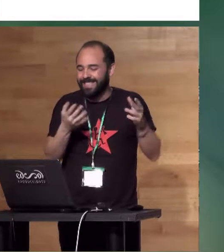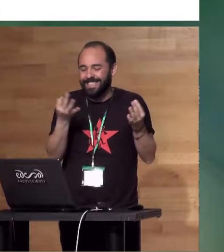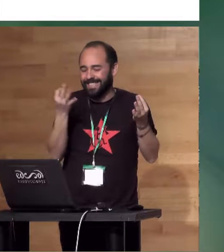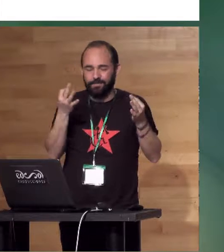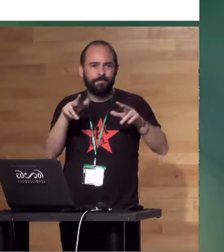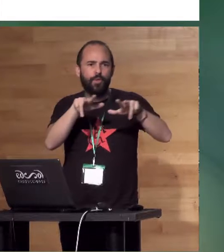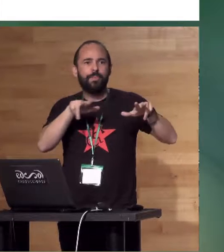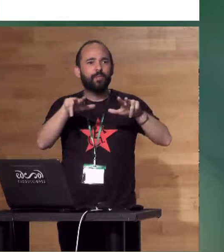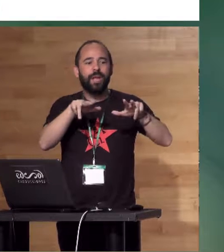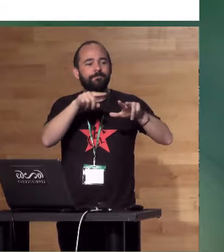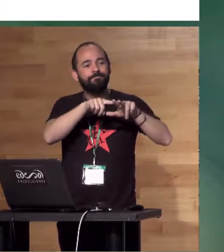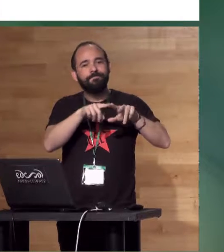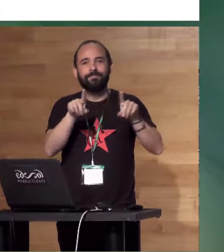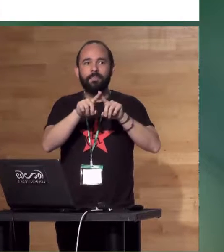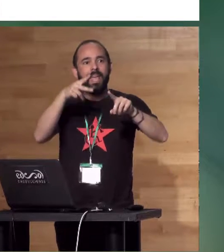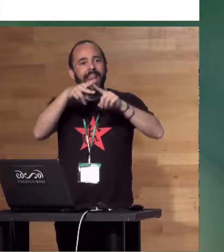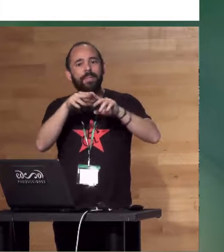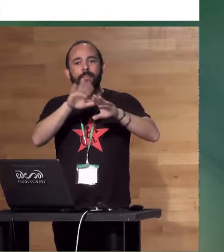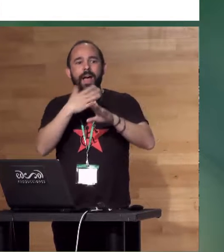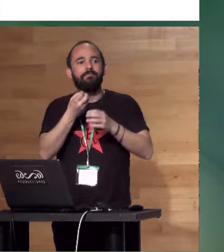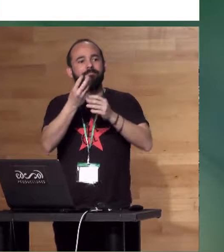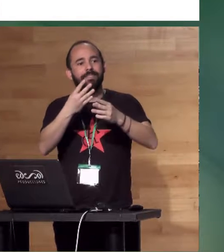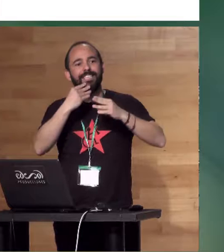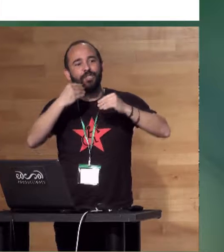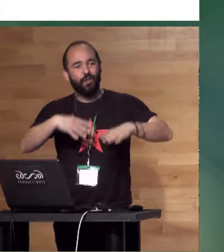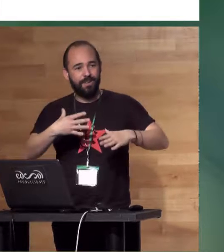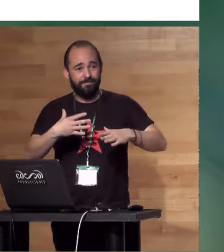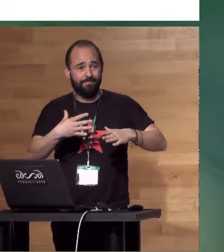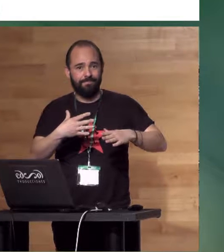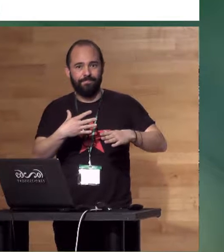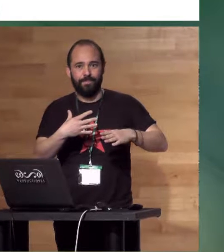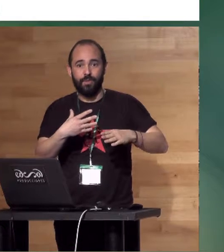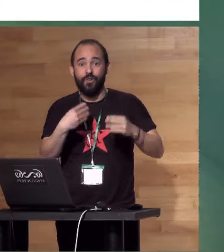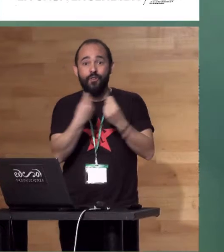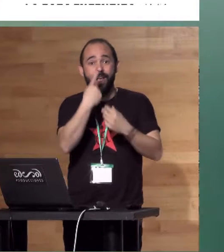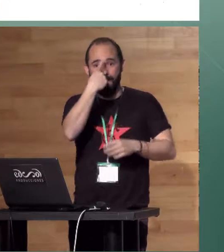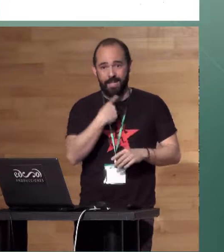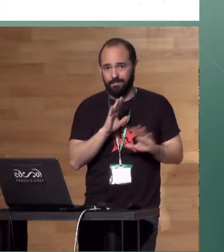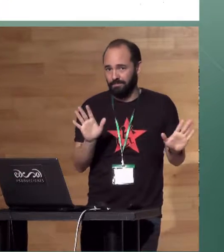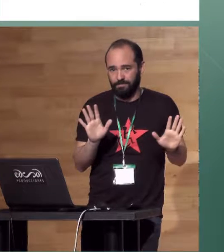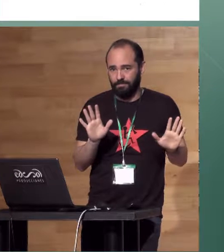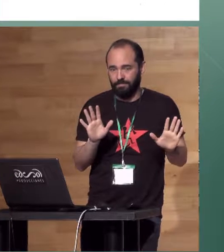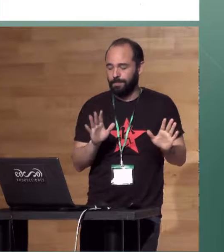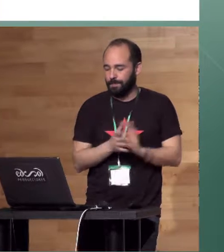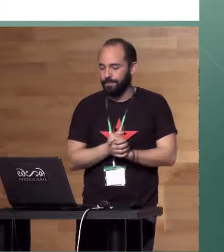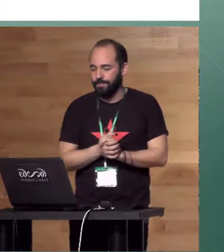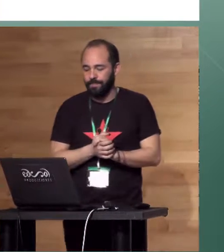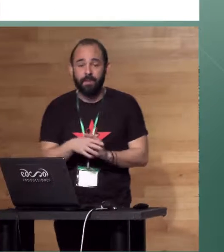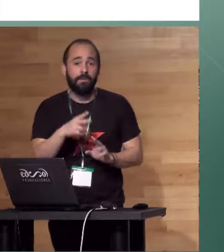Audiovisual. ¿Qué son los audiovisuales? Es una herramienta para contar historias con